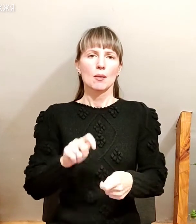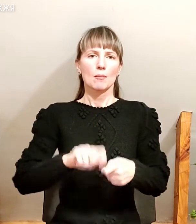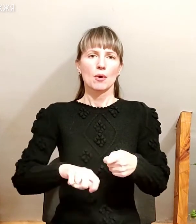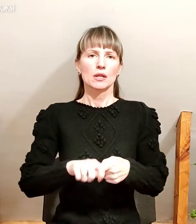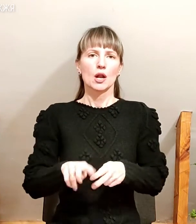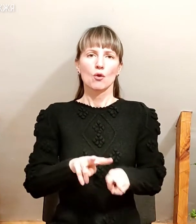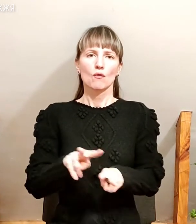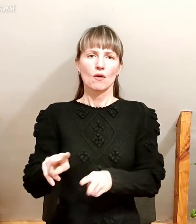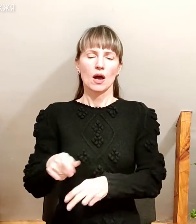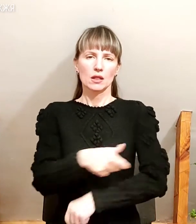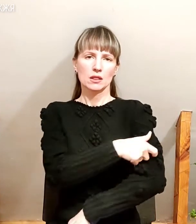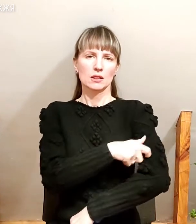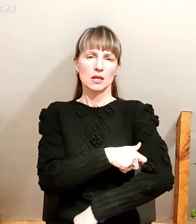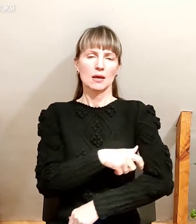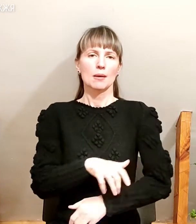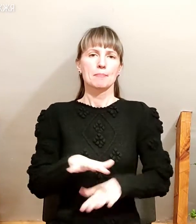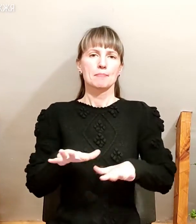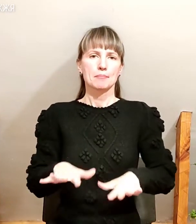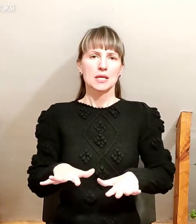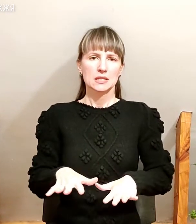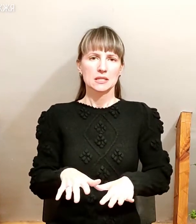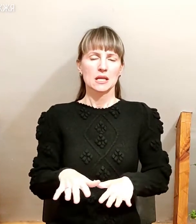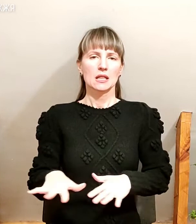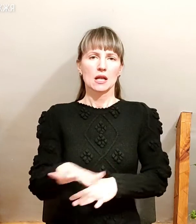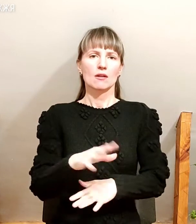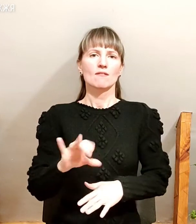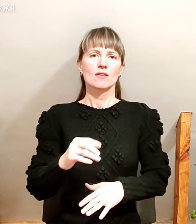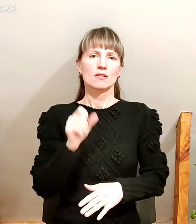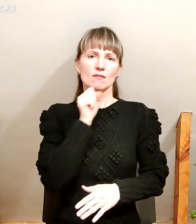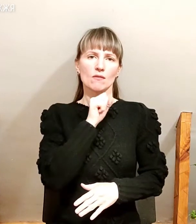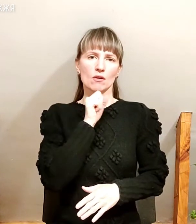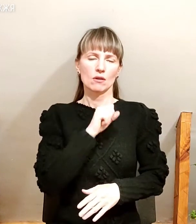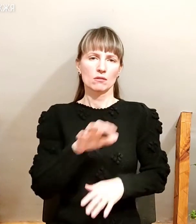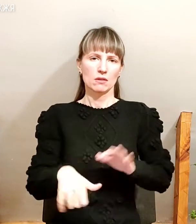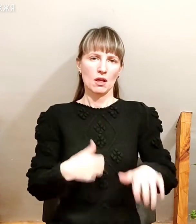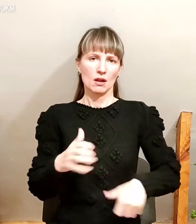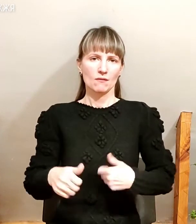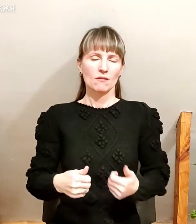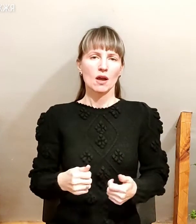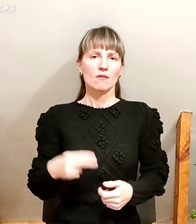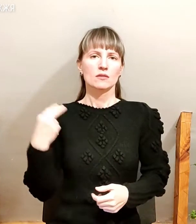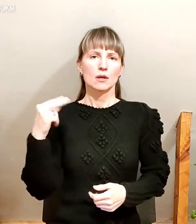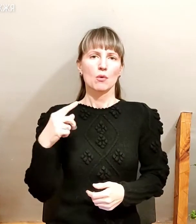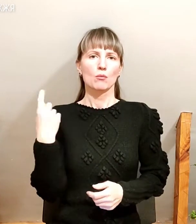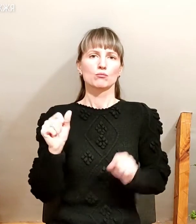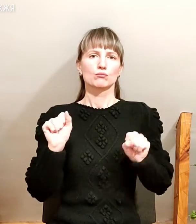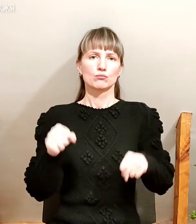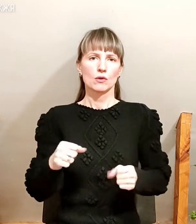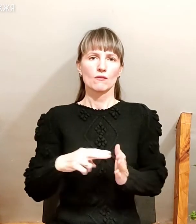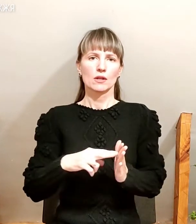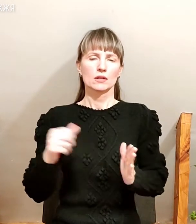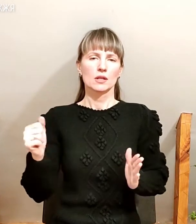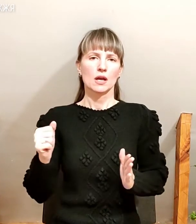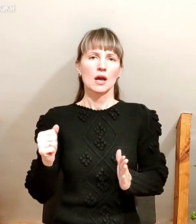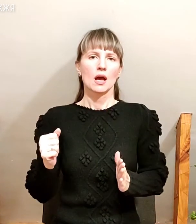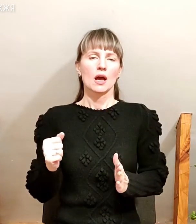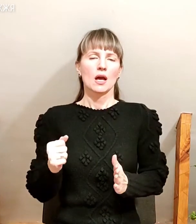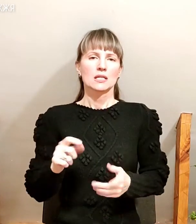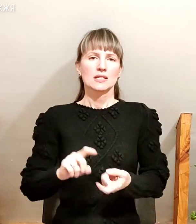міста, території від мародерів. У Запоріжжі та області можливе вимкнення стільникового зв'язку. Про це повідомив перший